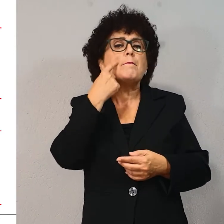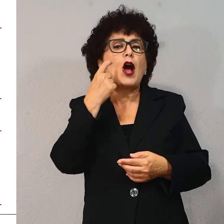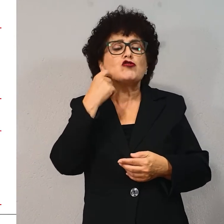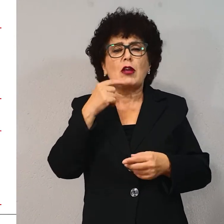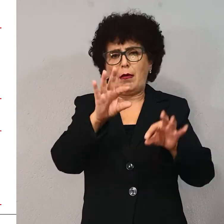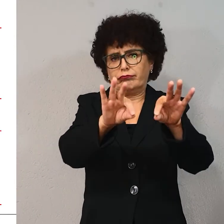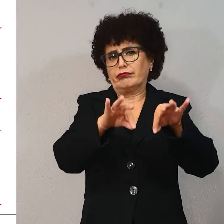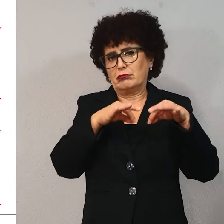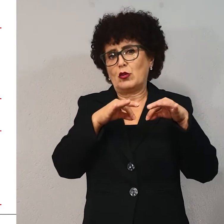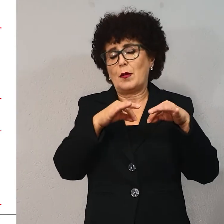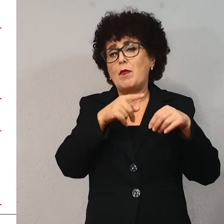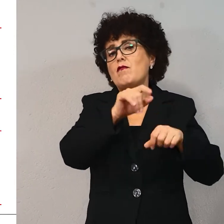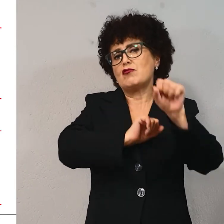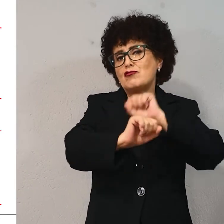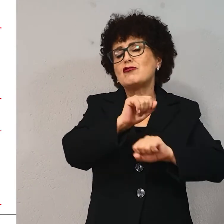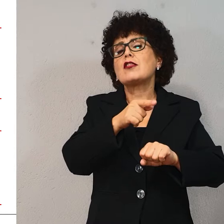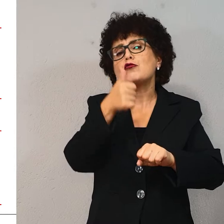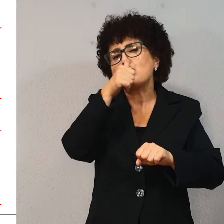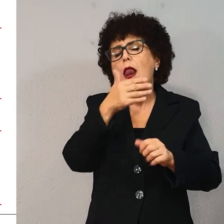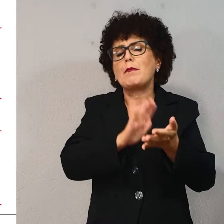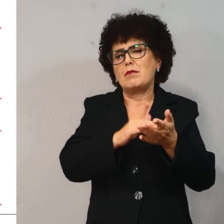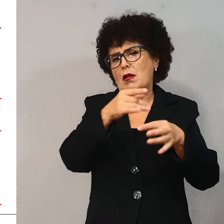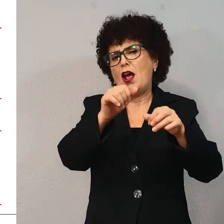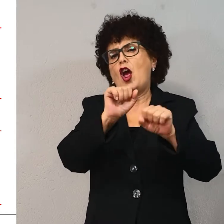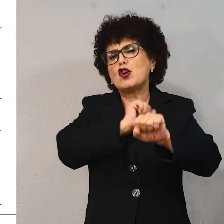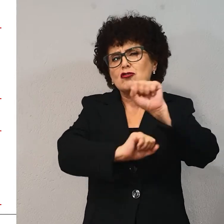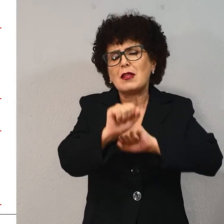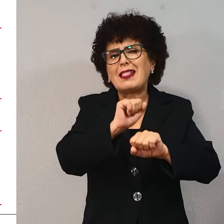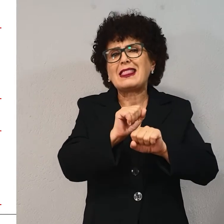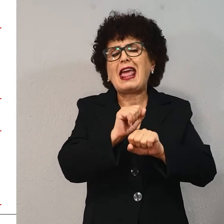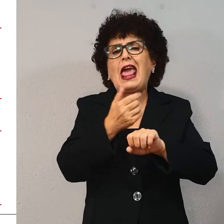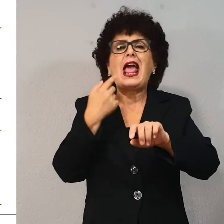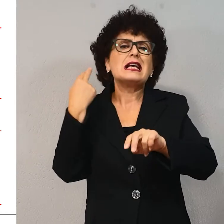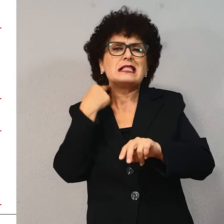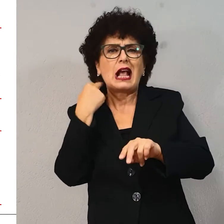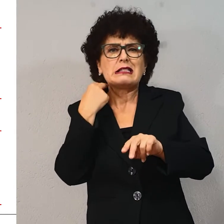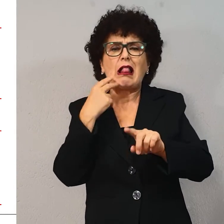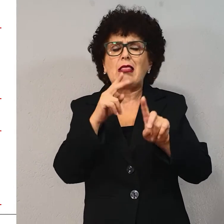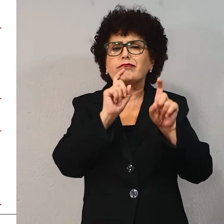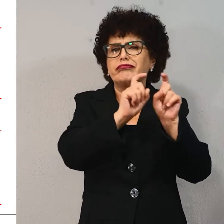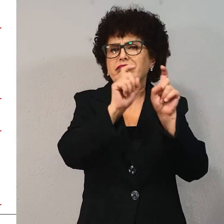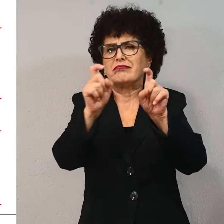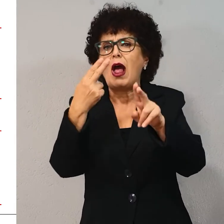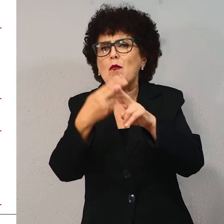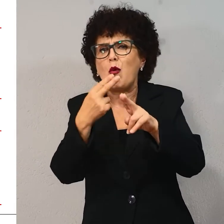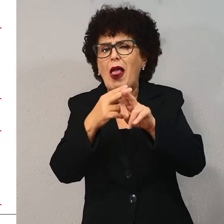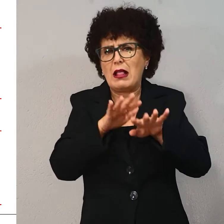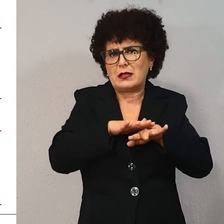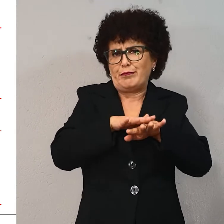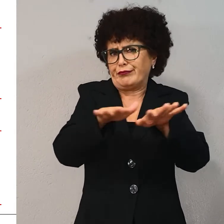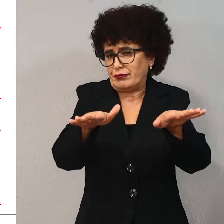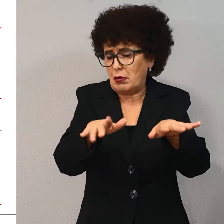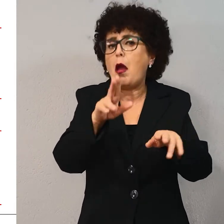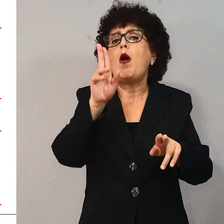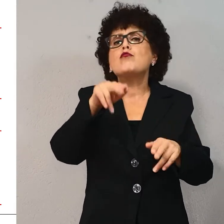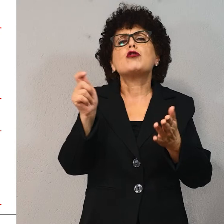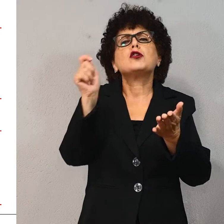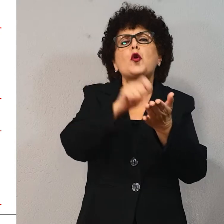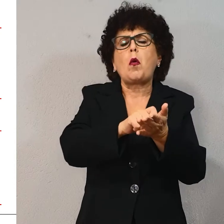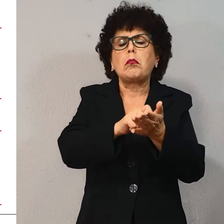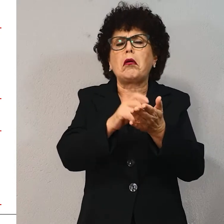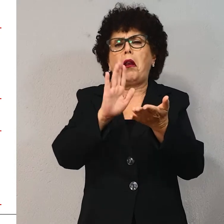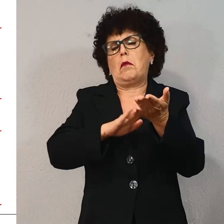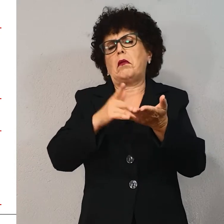кондом штити од сексуални преносливи инфекции, може да се набави на многу места,